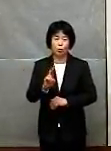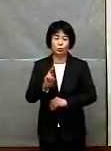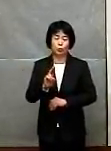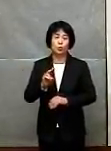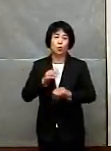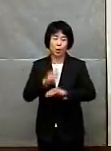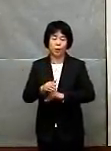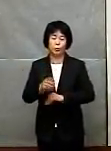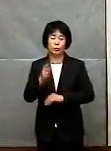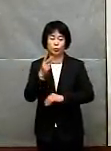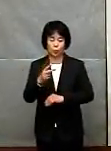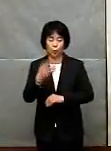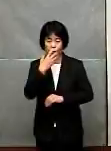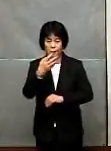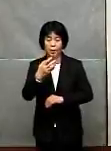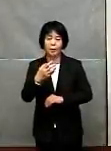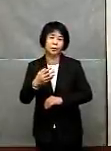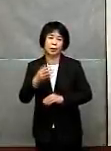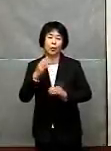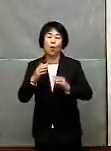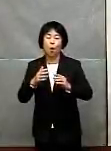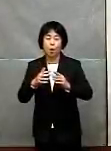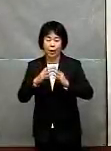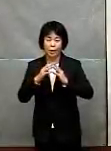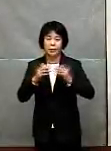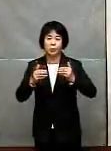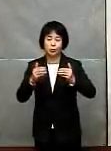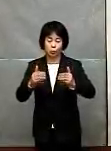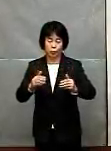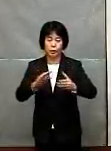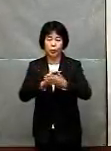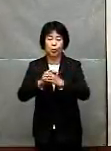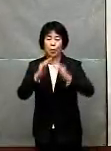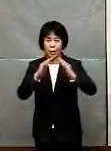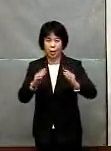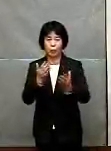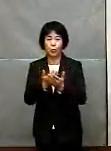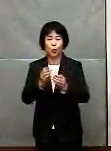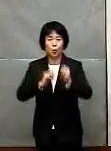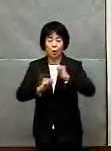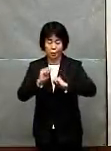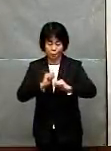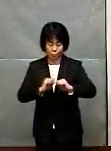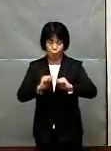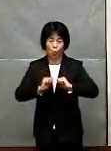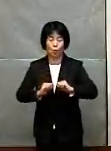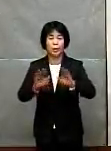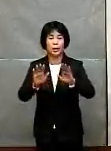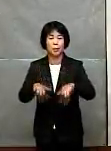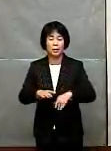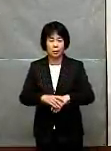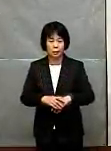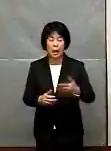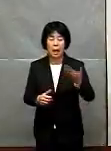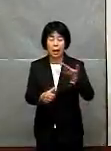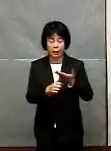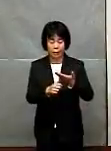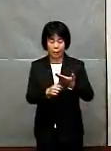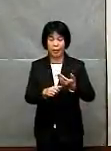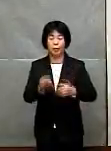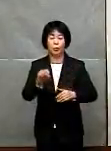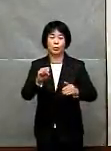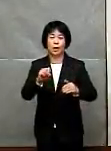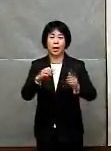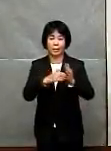越両新幹線建設促進同盟会による要望活動を行ってまいりました。秋田県の佐竹知